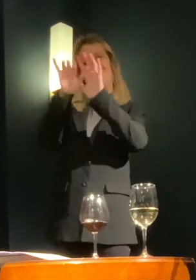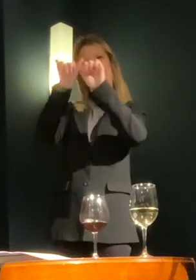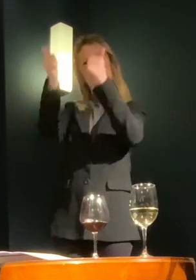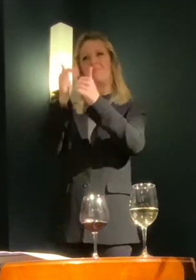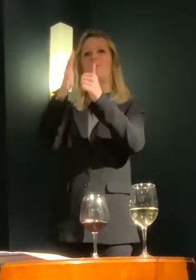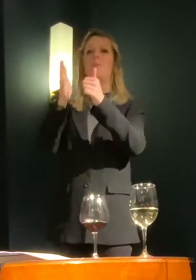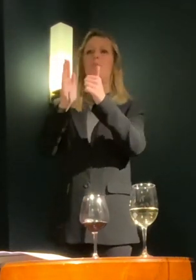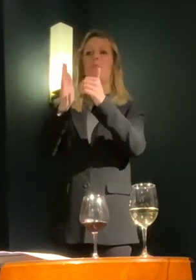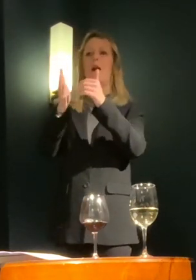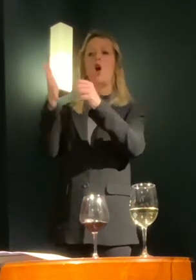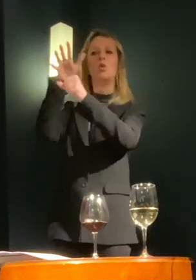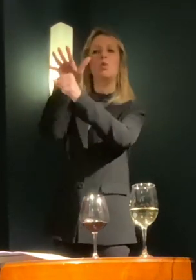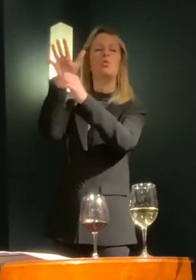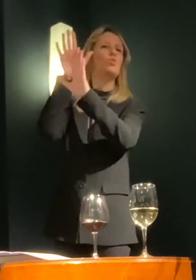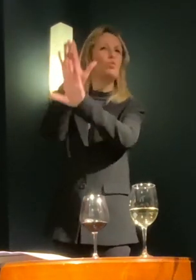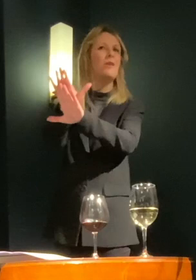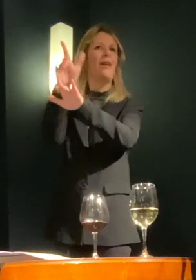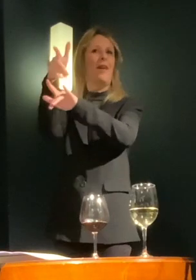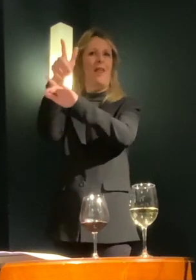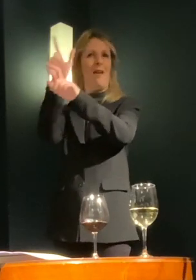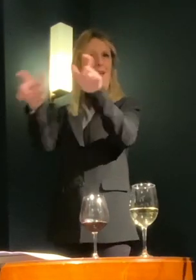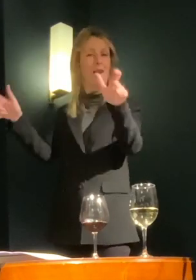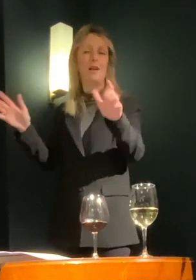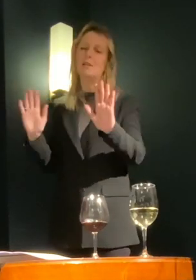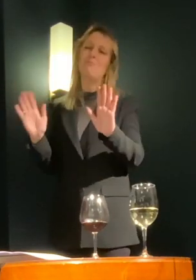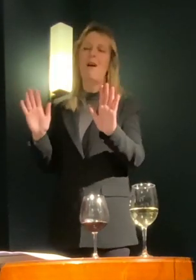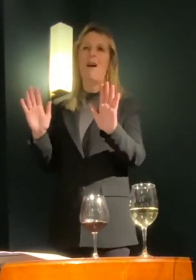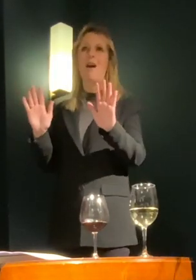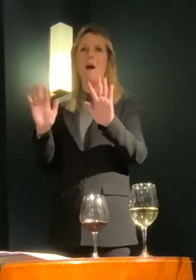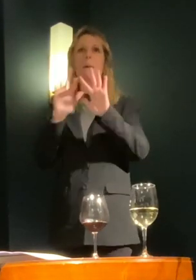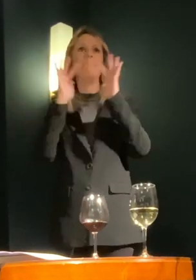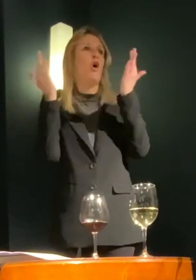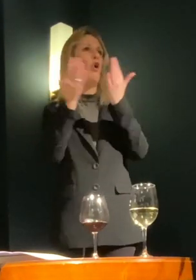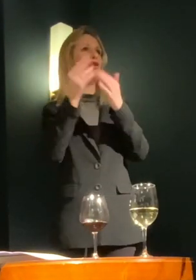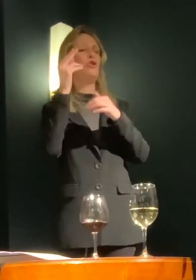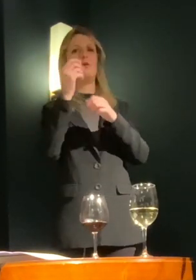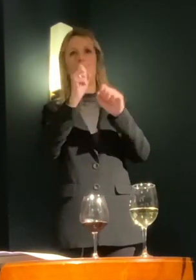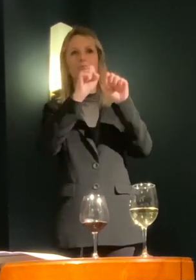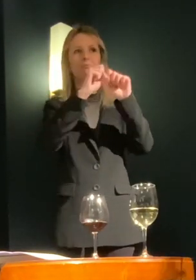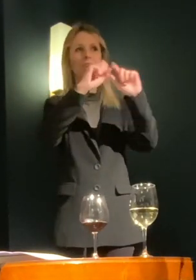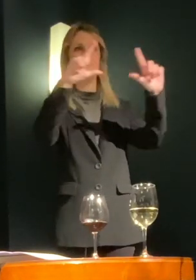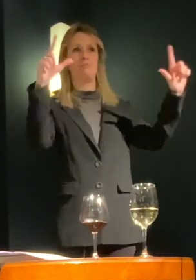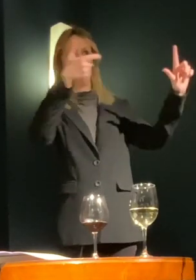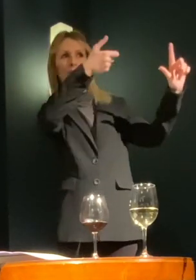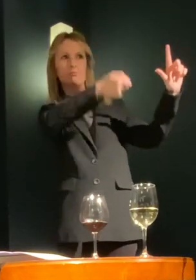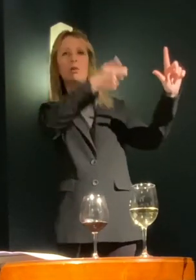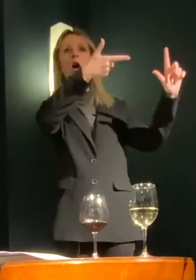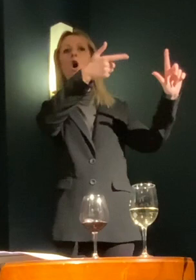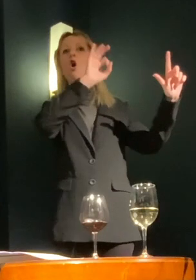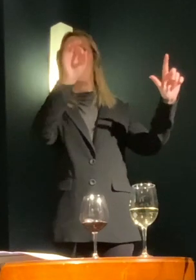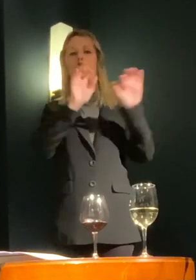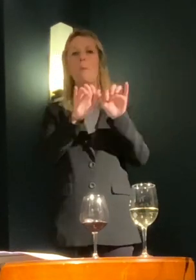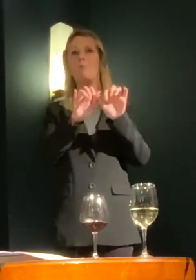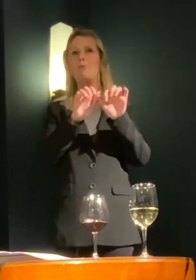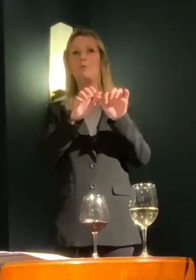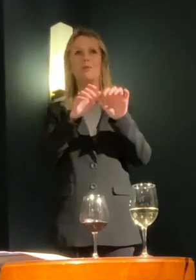realtà poi ci sono certe cose che fanno parte del mondo. Basta vedere una serie TV, basta accendere un computer, insomma, sei connesso con il mondo,